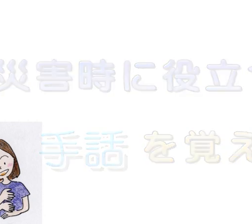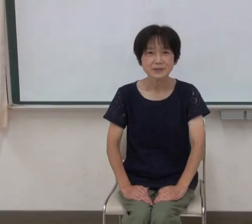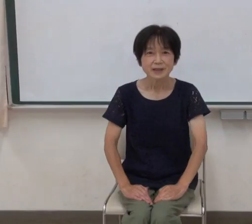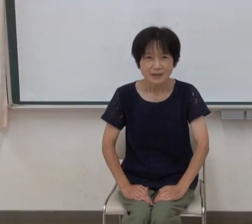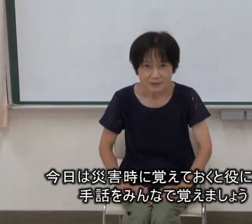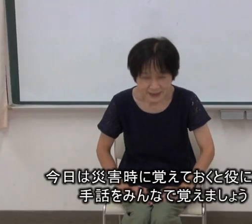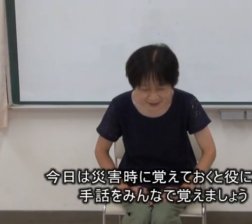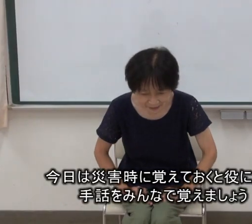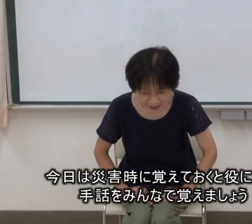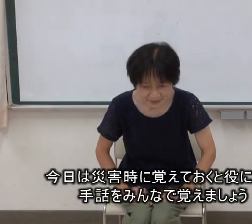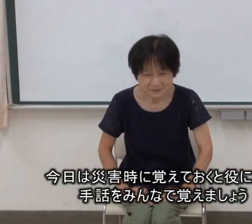こんにちは。